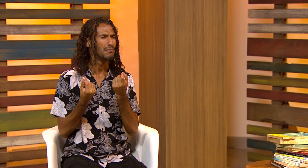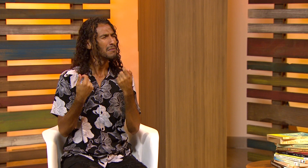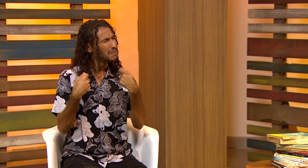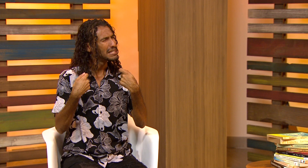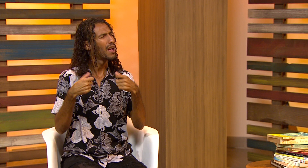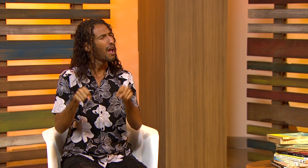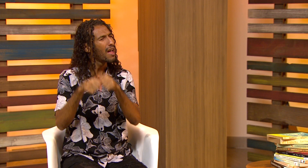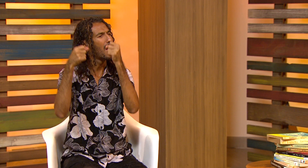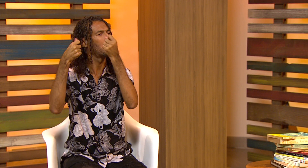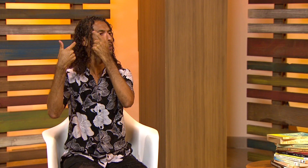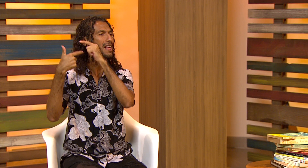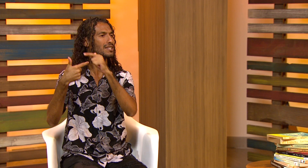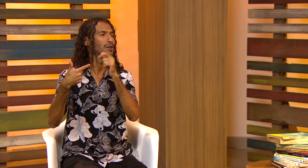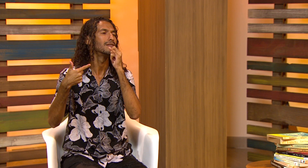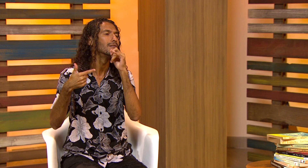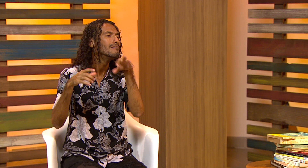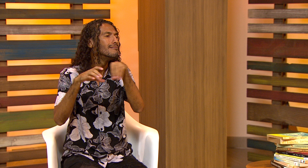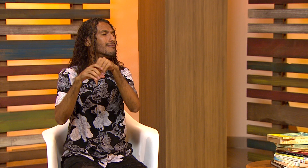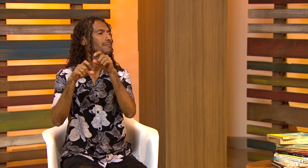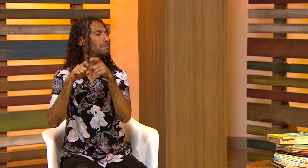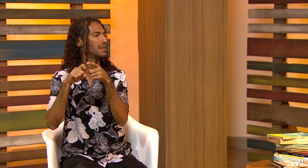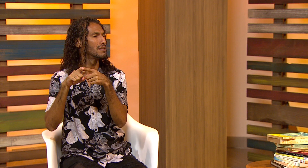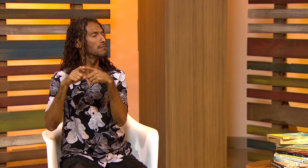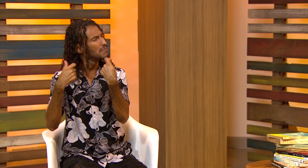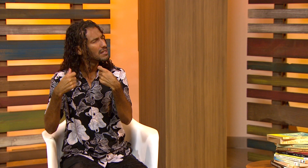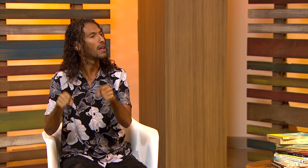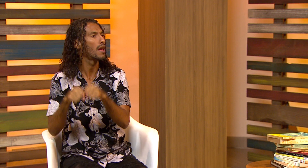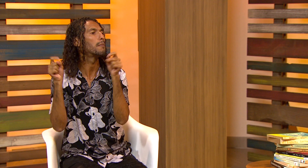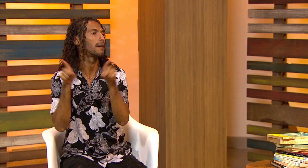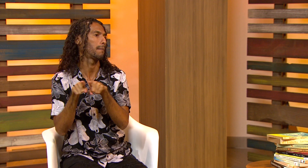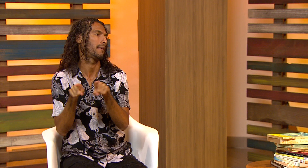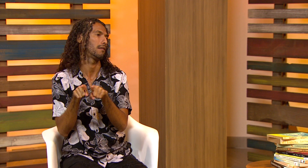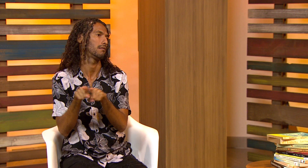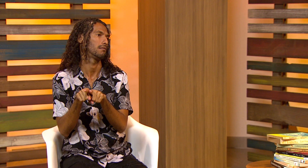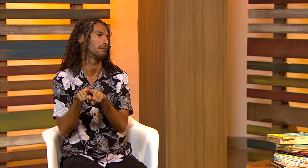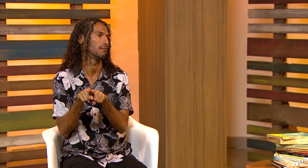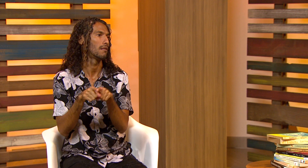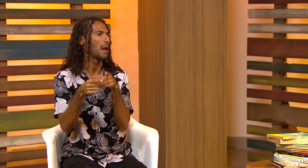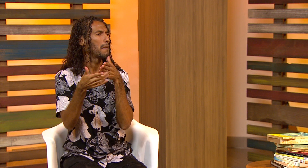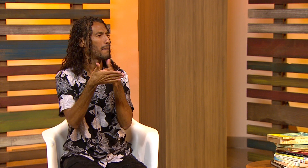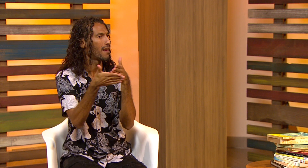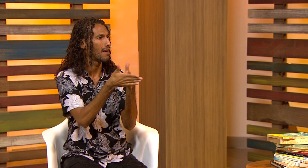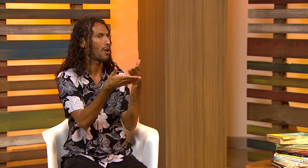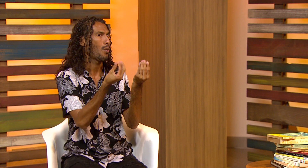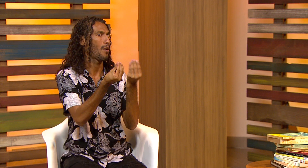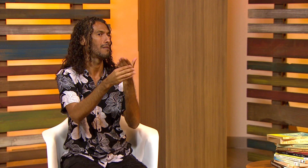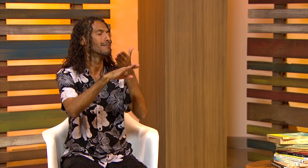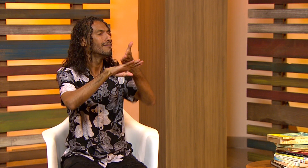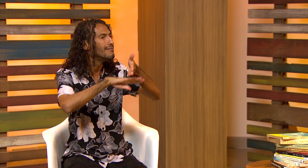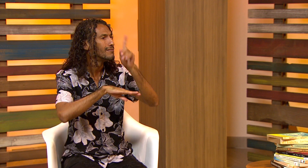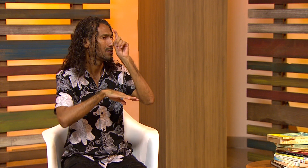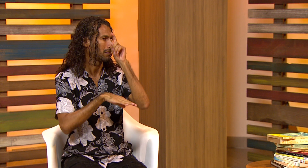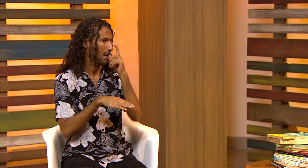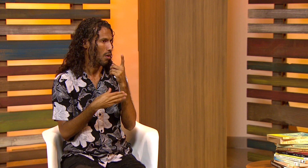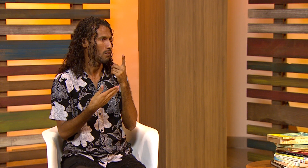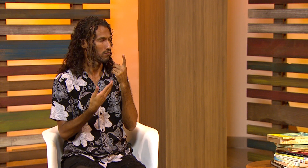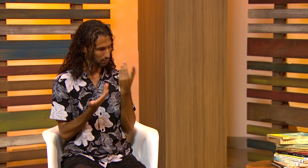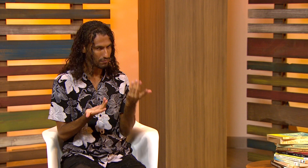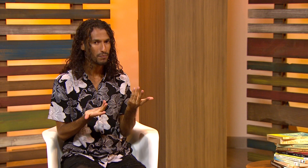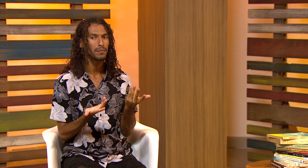igualdade, precisam ser quebradas as tradições dos médicos, quebrar as barreiras para entrarem nos hospitais. O surdo ele